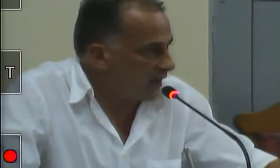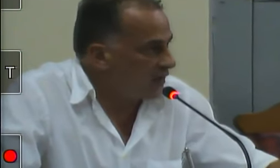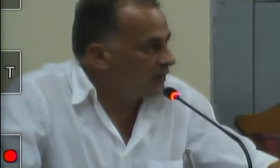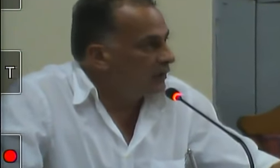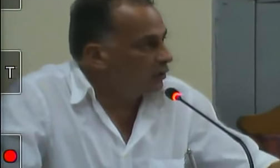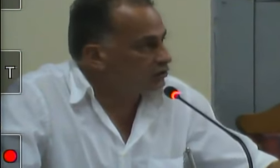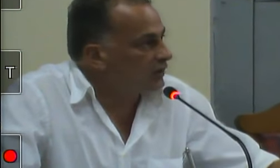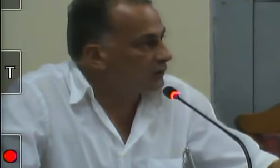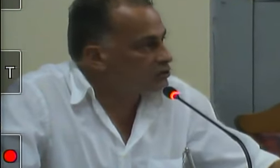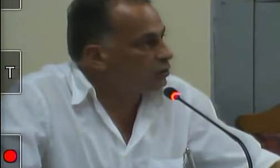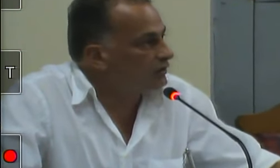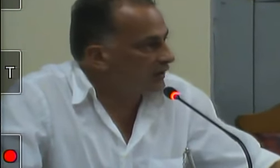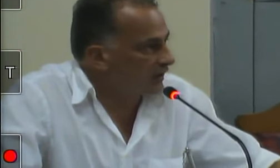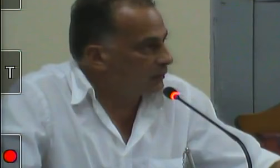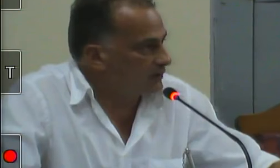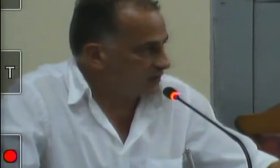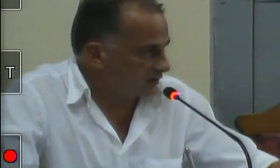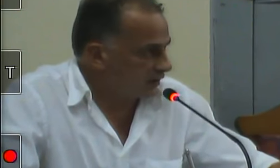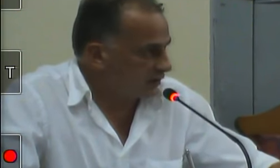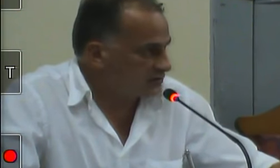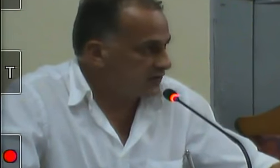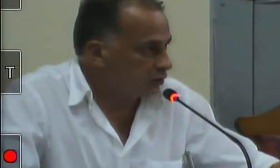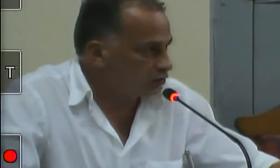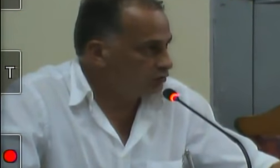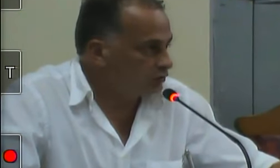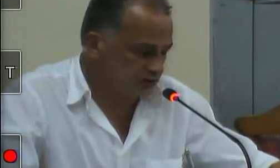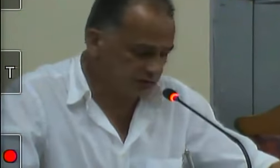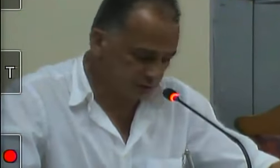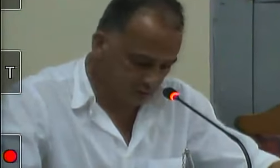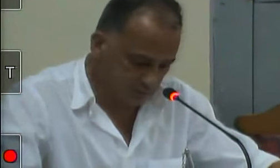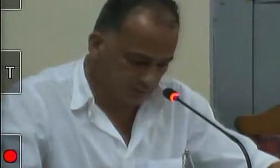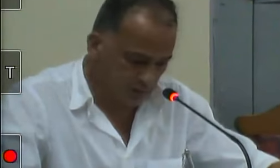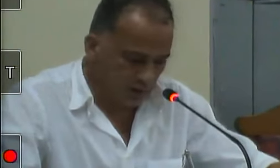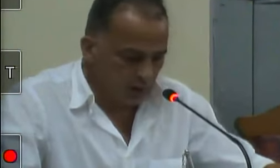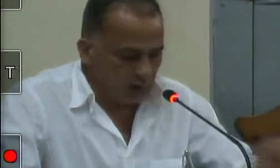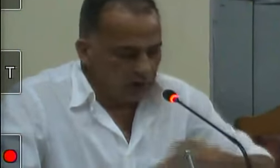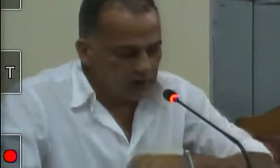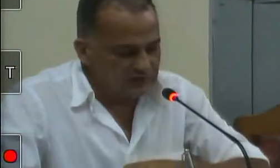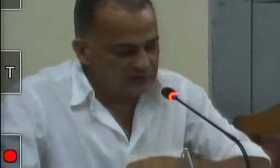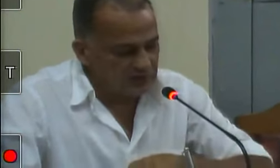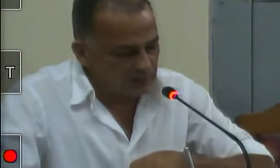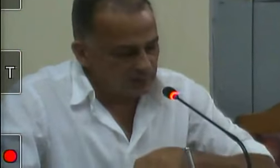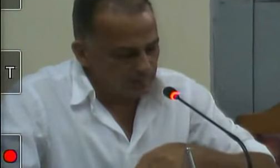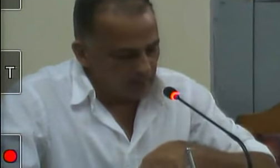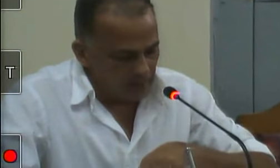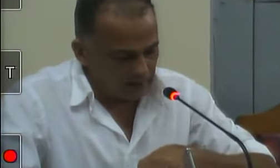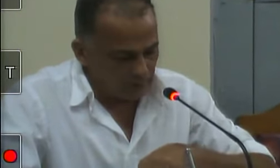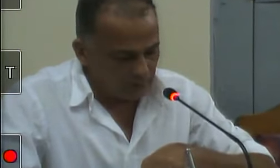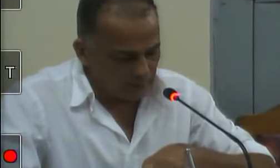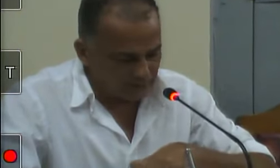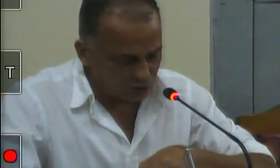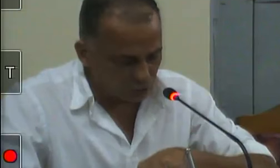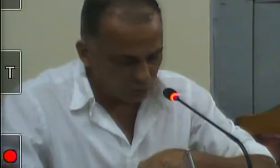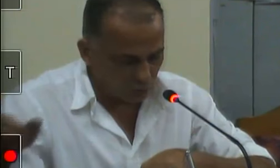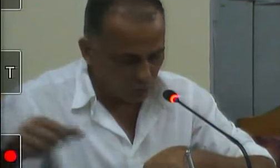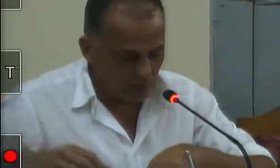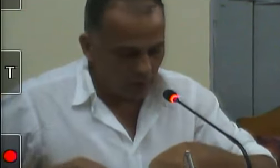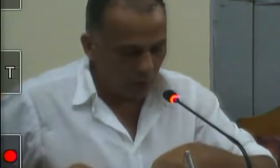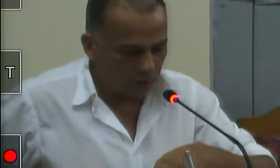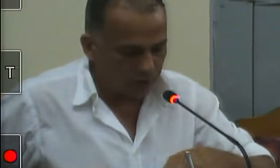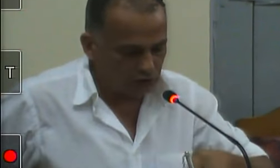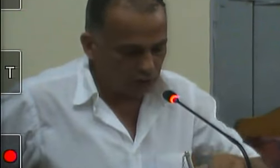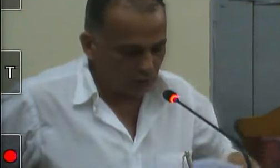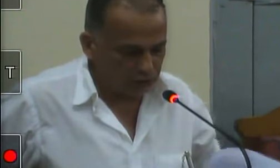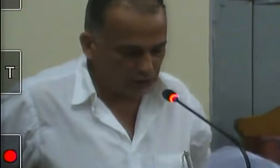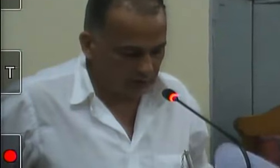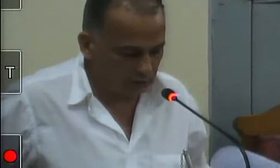FAA, logicamente coordenada pela Secretaria de Saúde do município. E assim, ela me passou uma